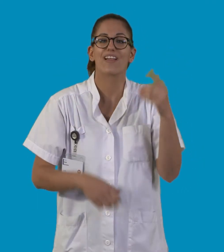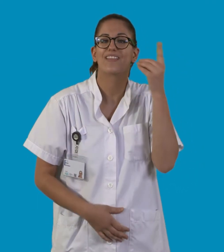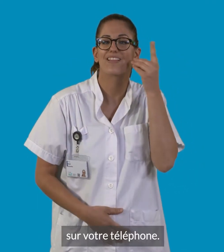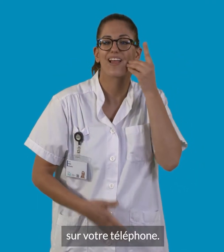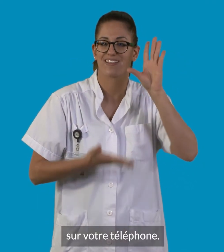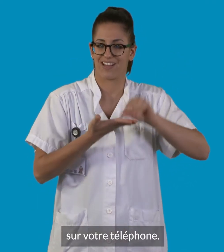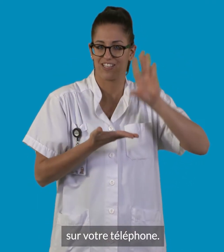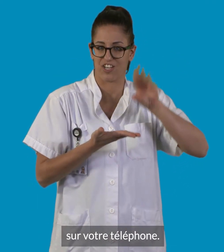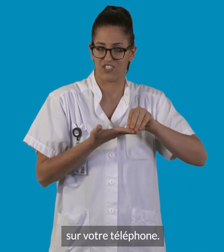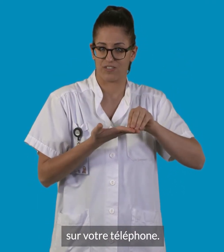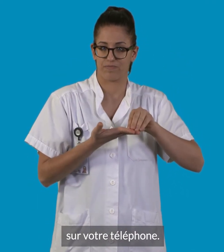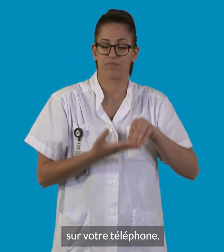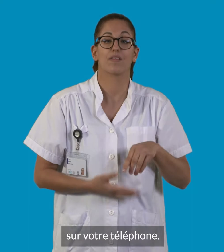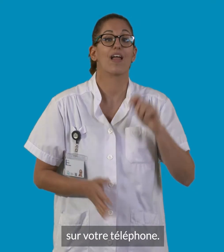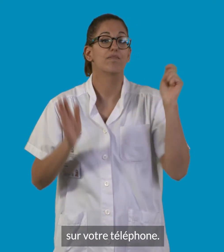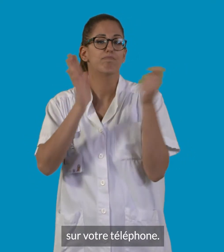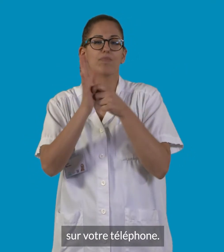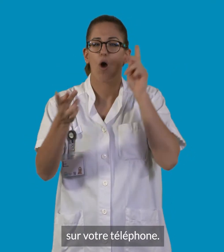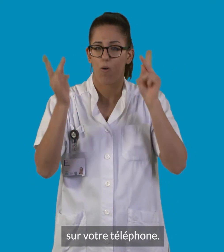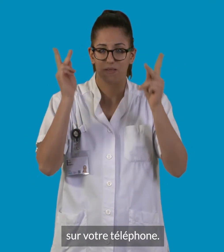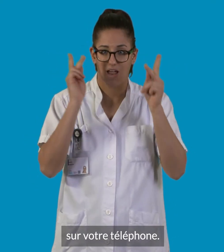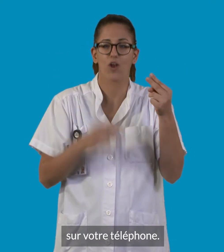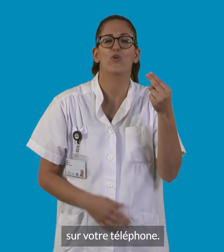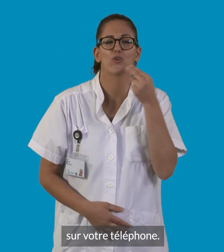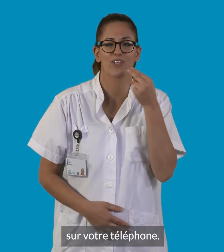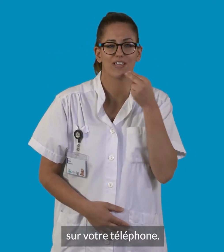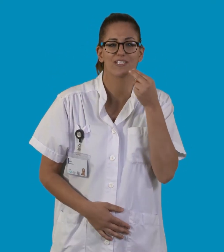que vous pouvez télécharger sur votre téléphone.